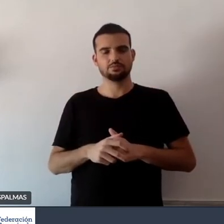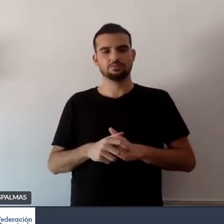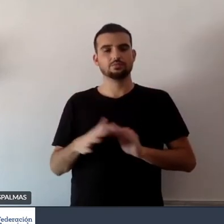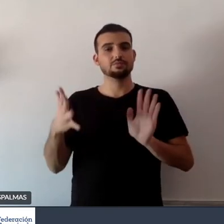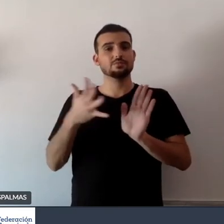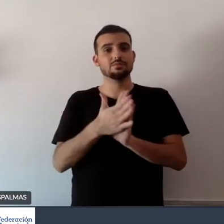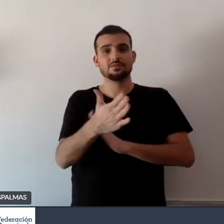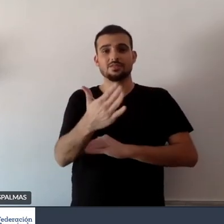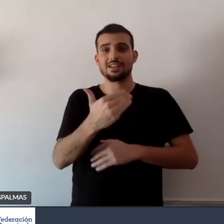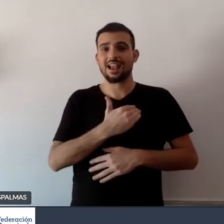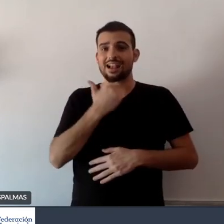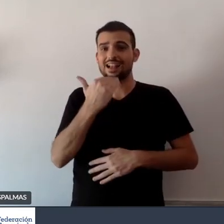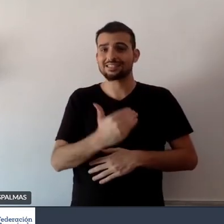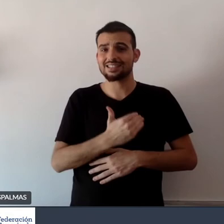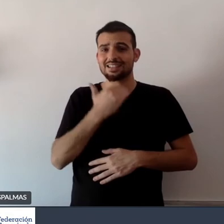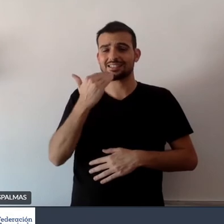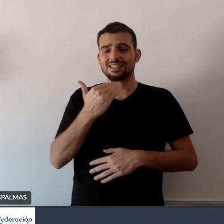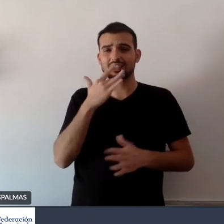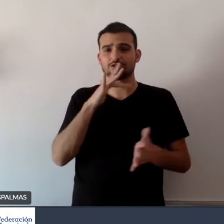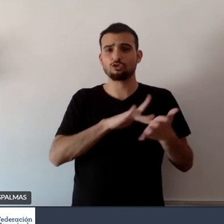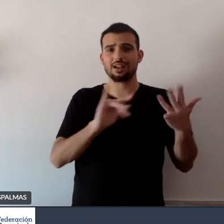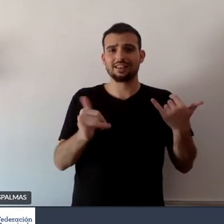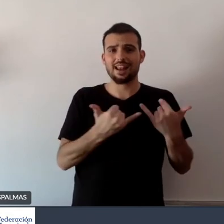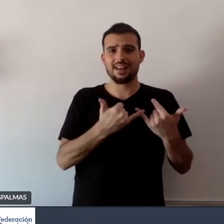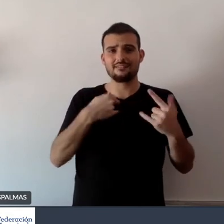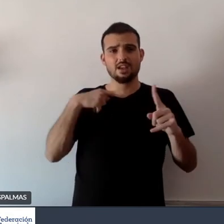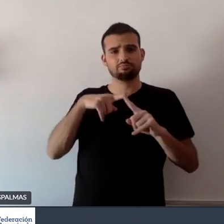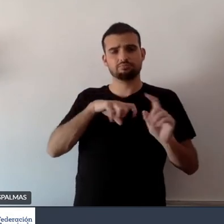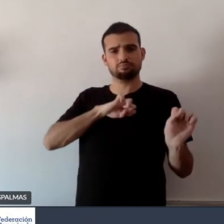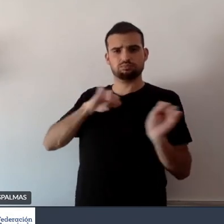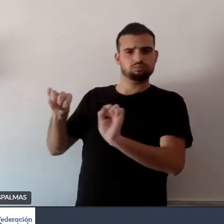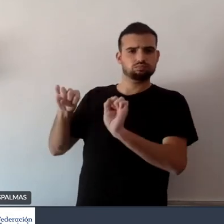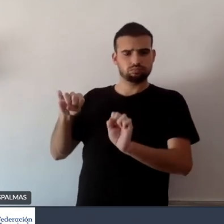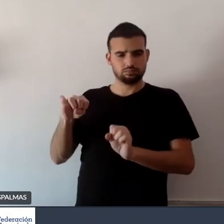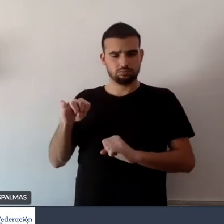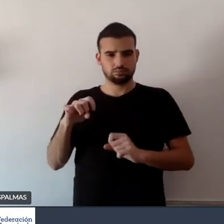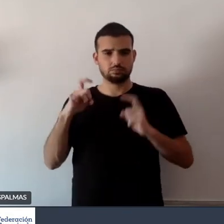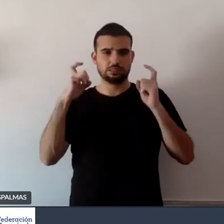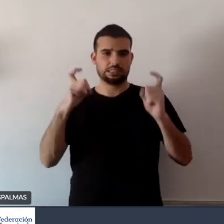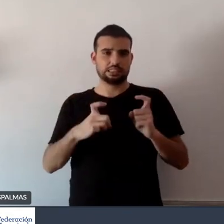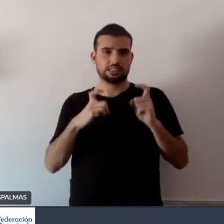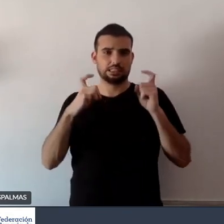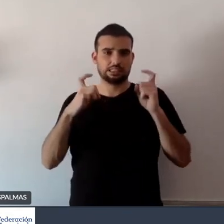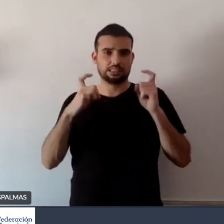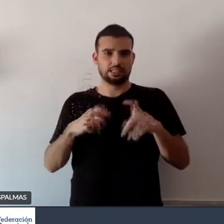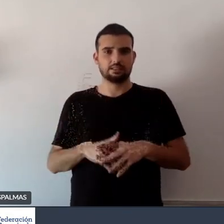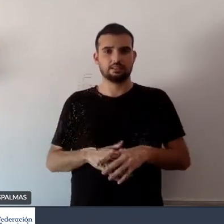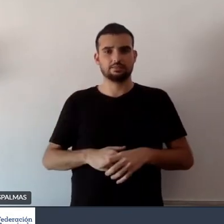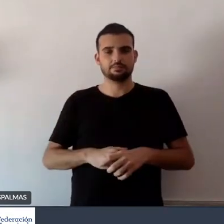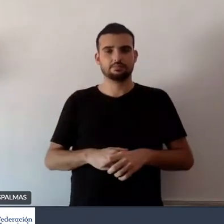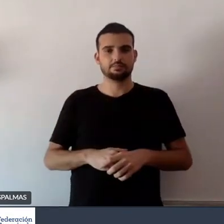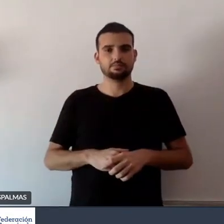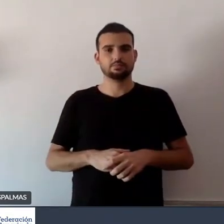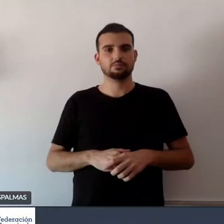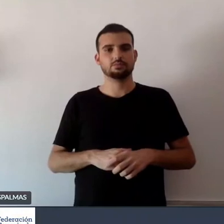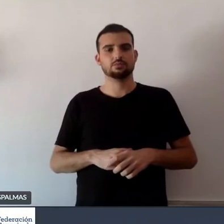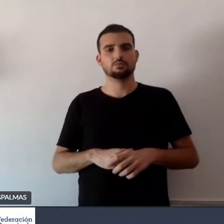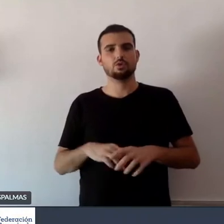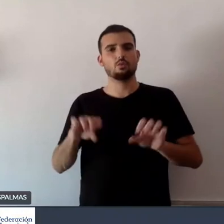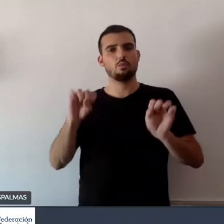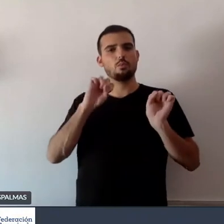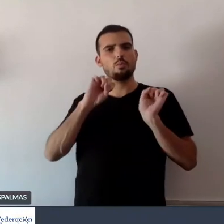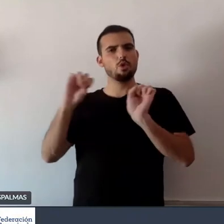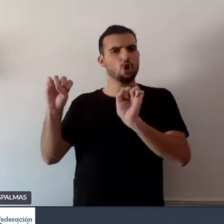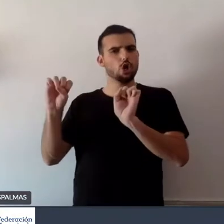en las que casi siempre Tenerife juega bloqueo directo con Servadini, con quien sea, sea el manejador. Un bloqueo, el base pasa por